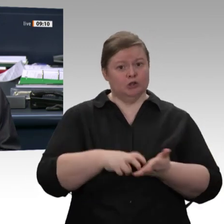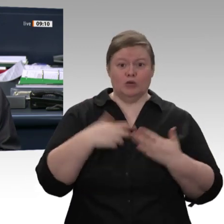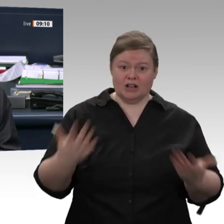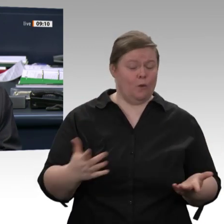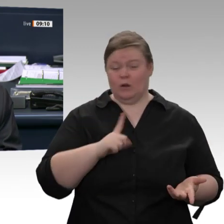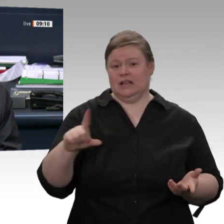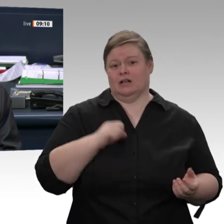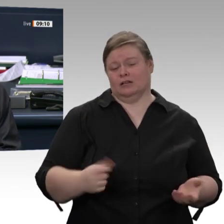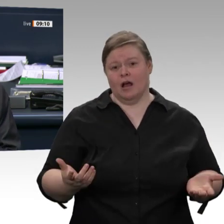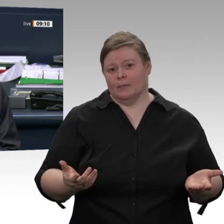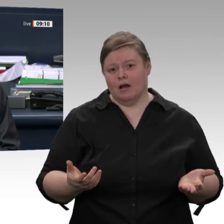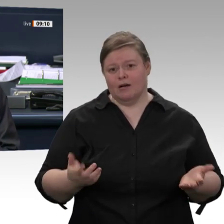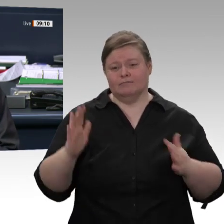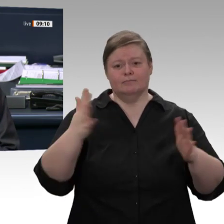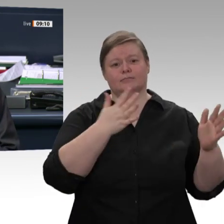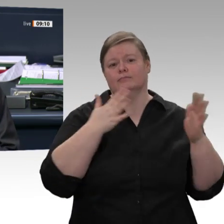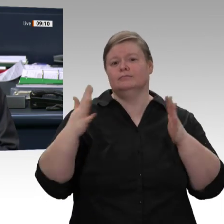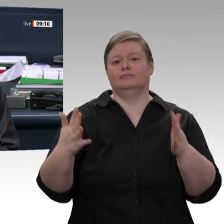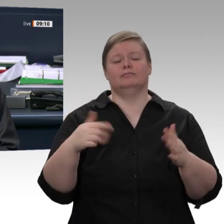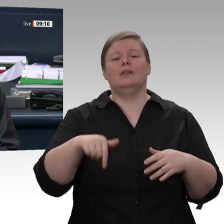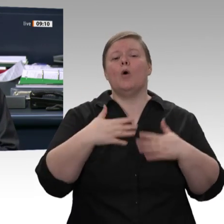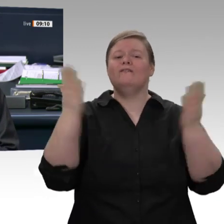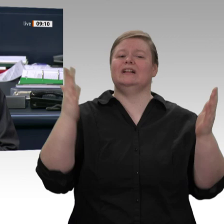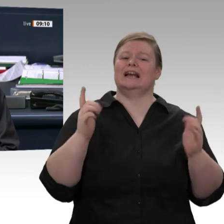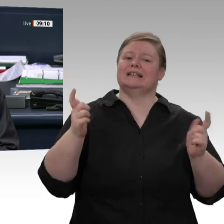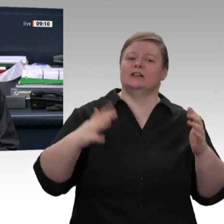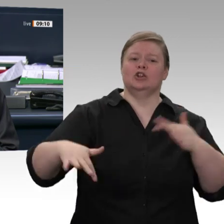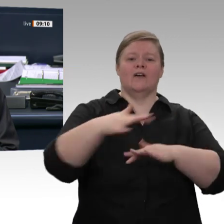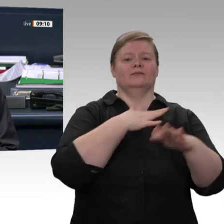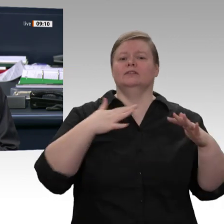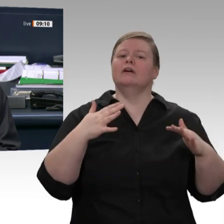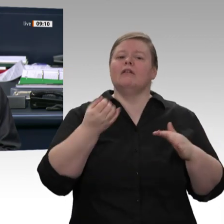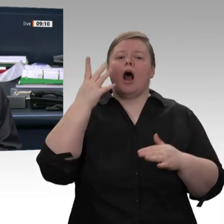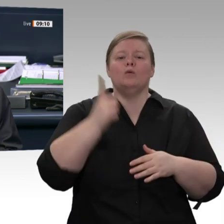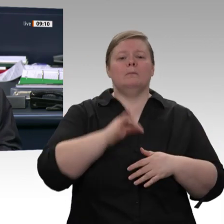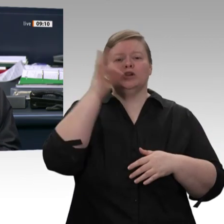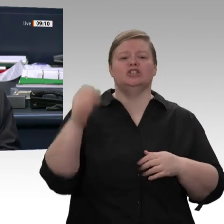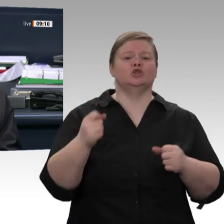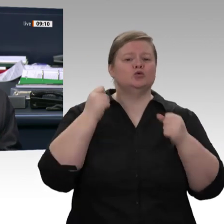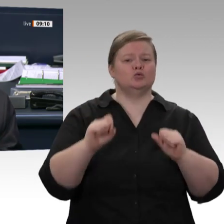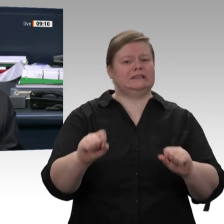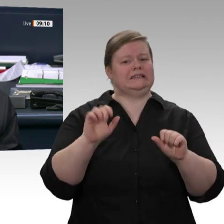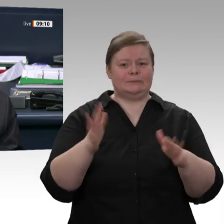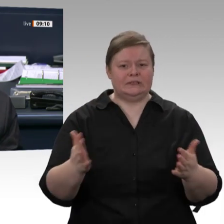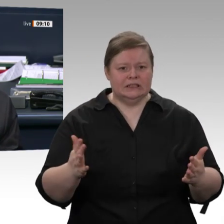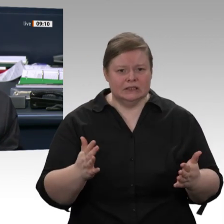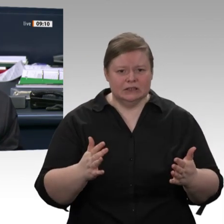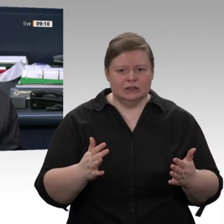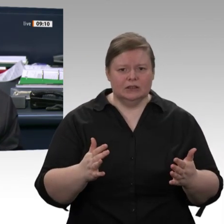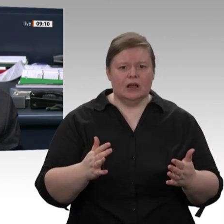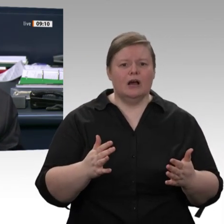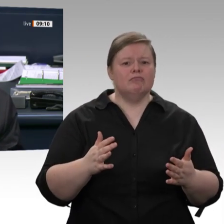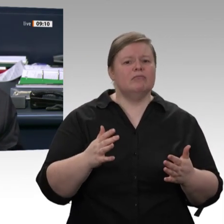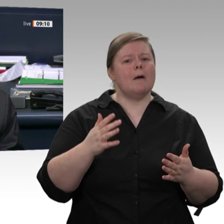Menschen anvertrauen, ist entscheidend, dass diese Ordnung es vermag, das menschliche Bedürfnis nach Sicherheit